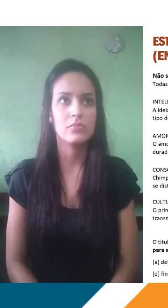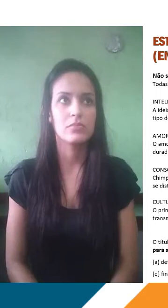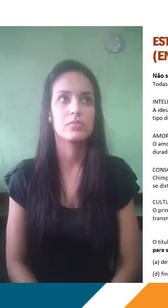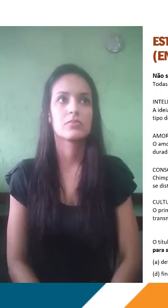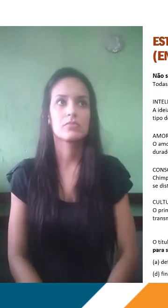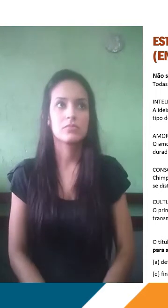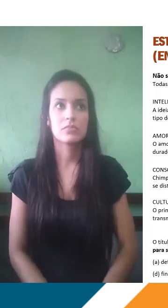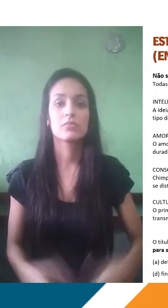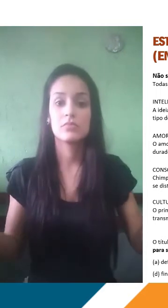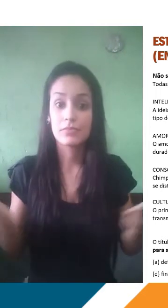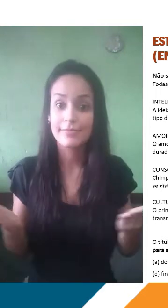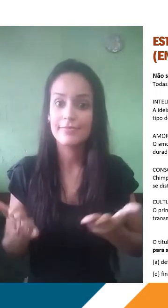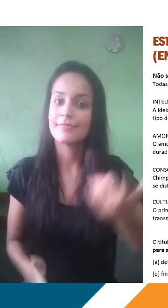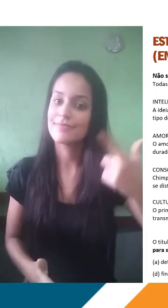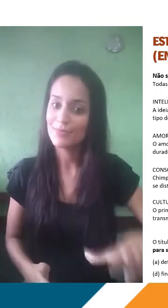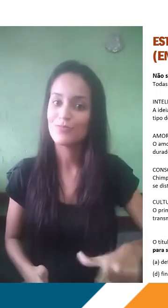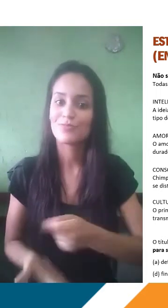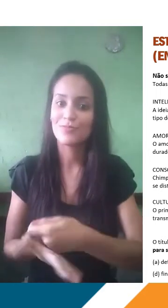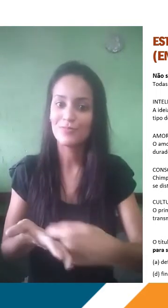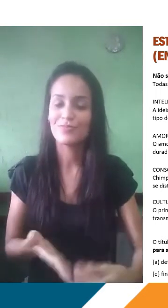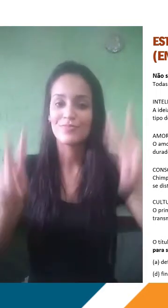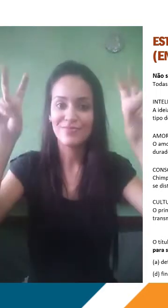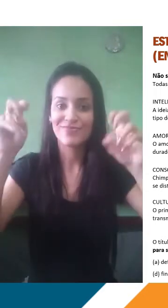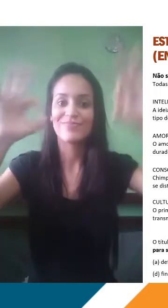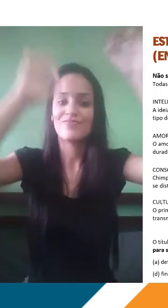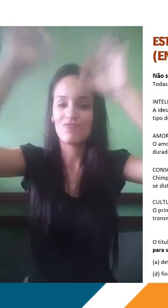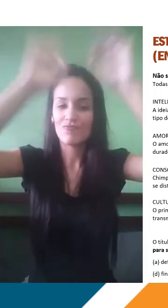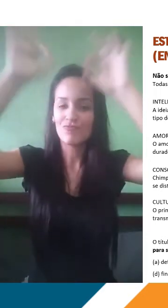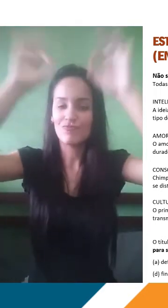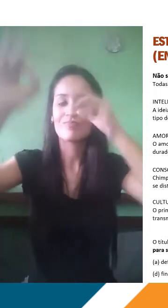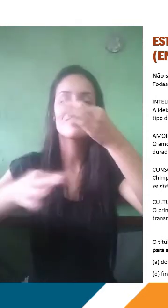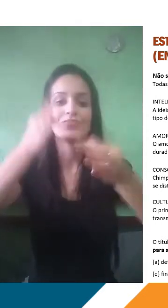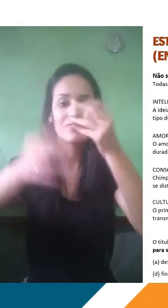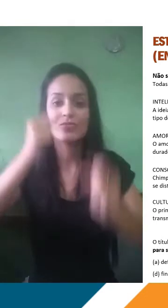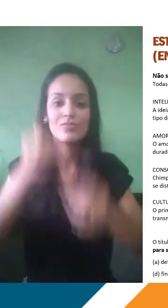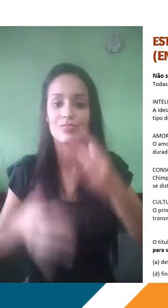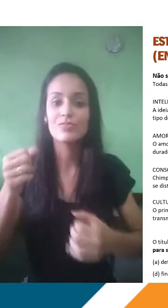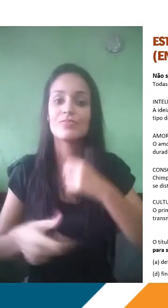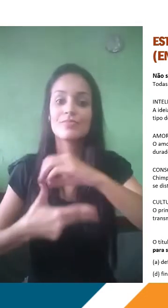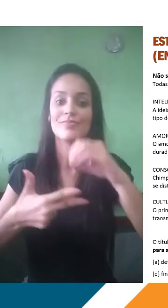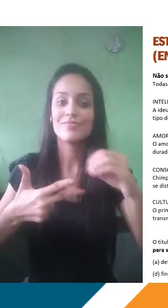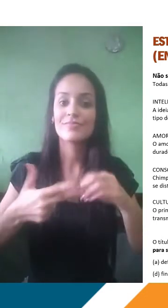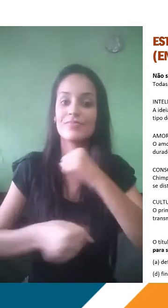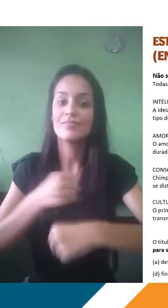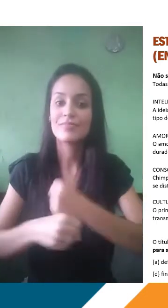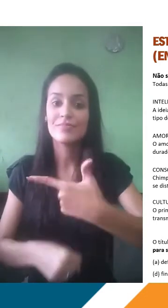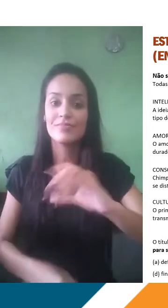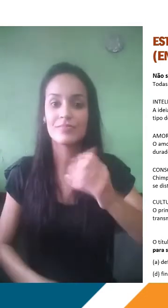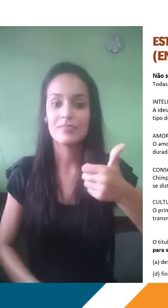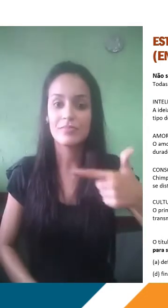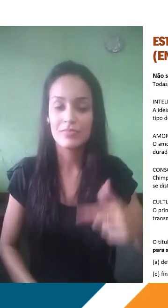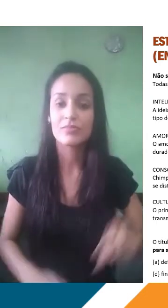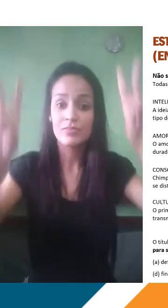A nossa próxima questão, pessoal, trata sobre estratégias argumentativas e está presente no Enem 2012 O título